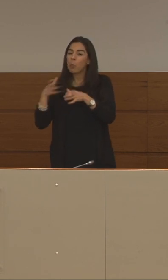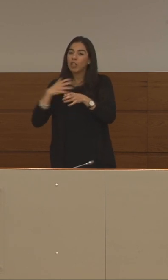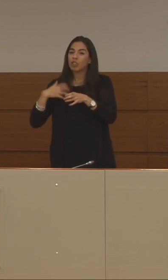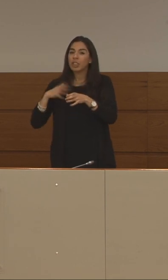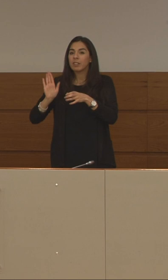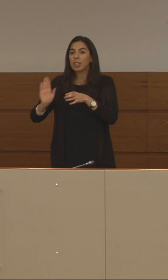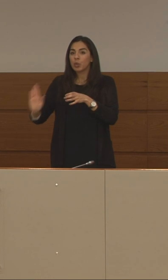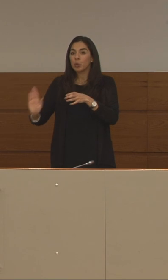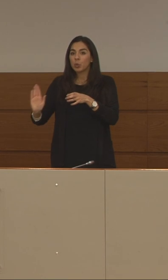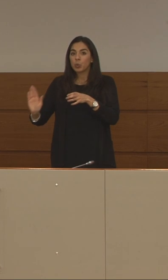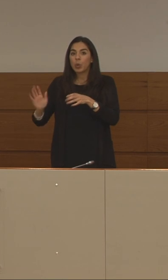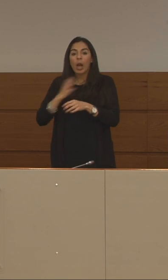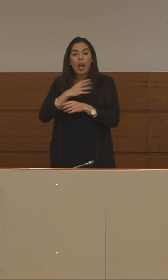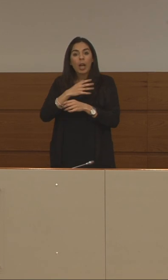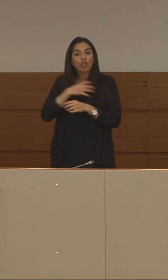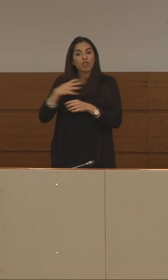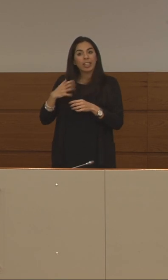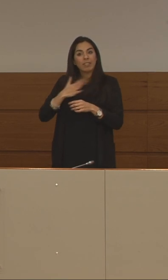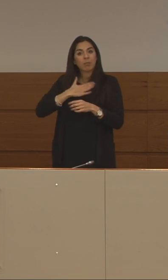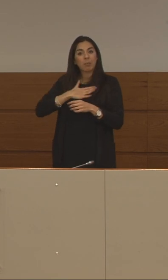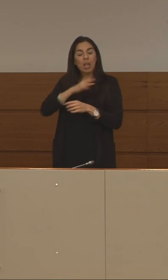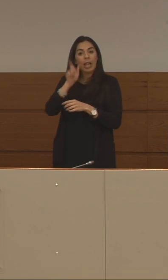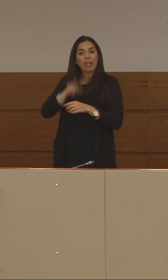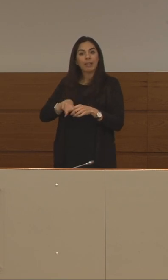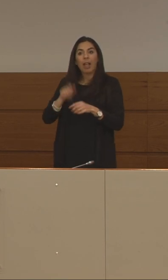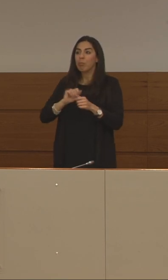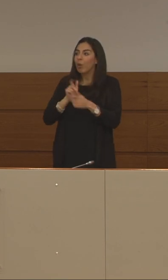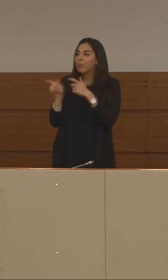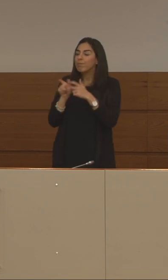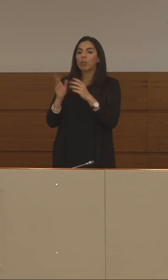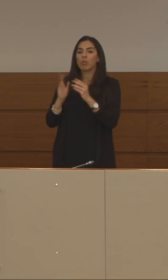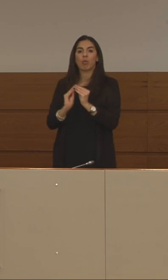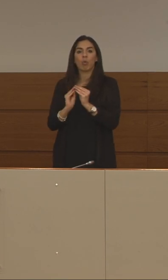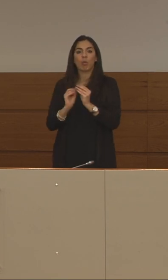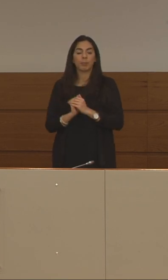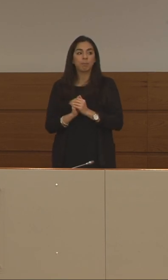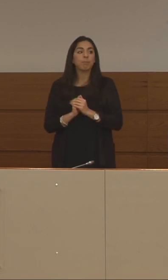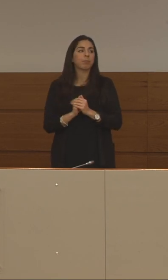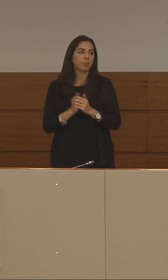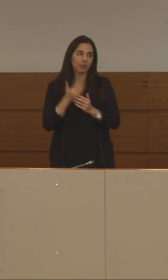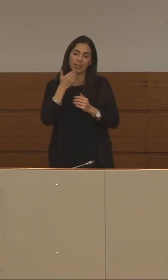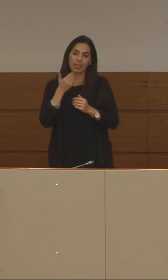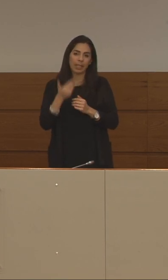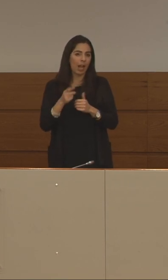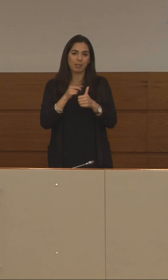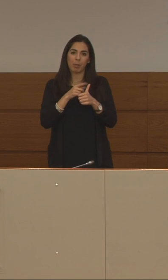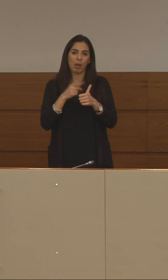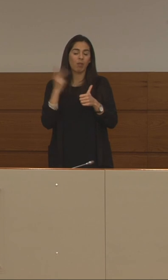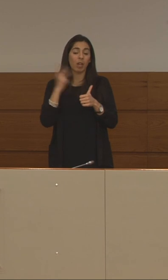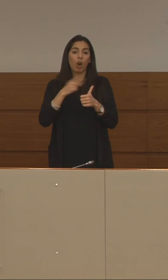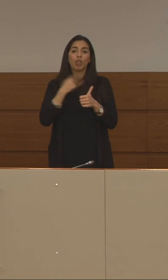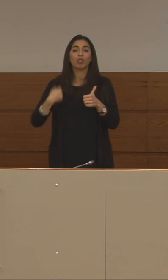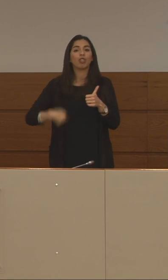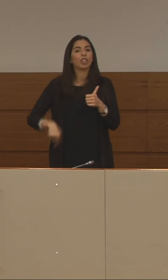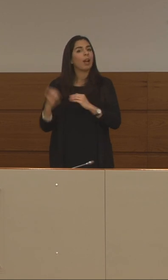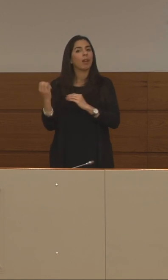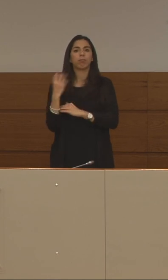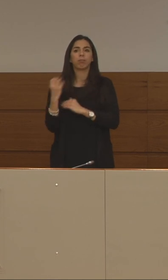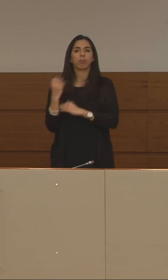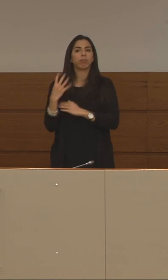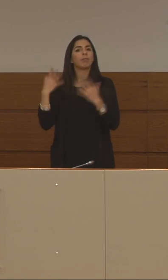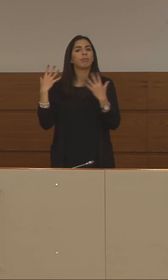tra i due paesi si è intanto grazie perché la cina ci ha insegnato molto anche